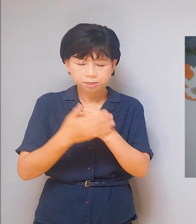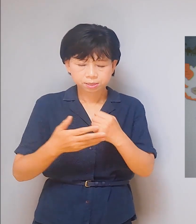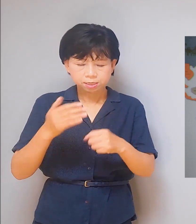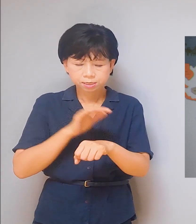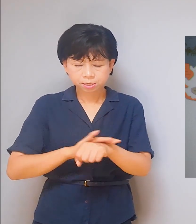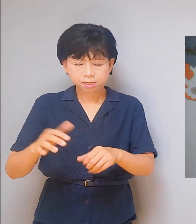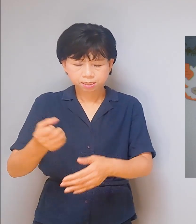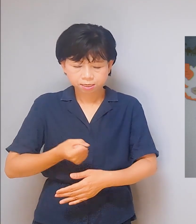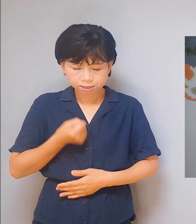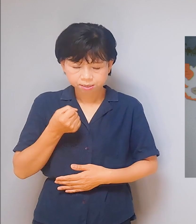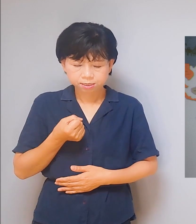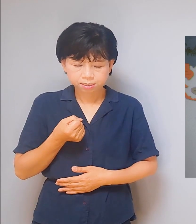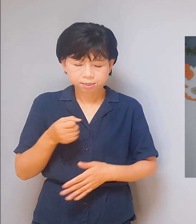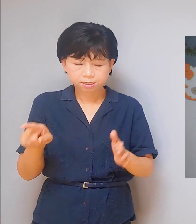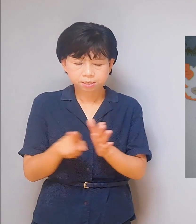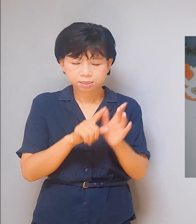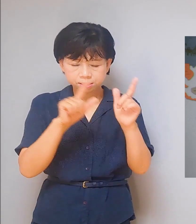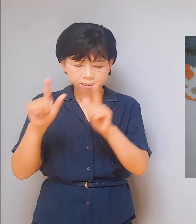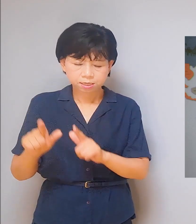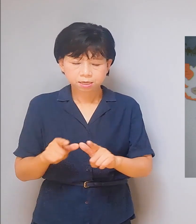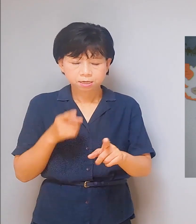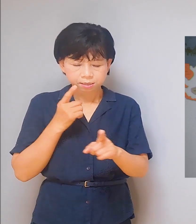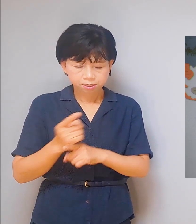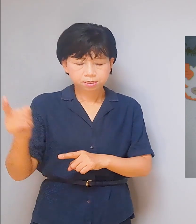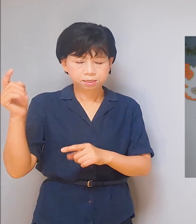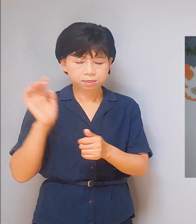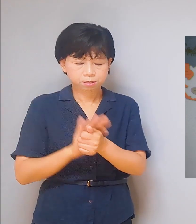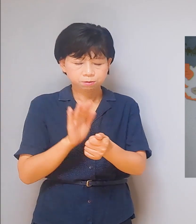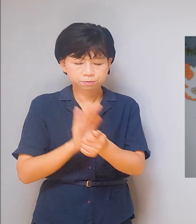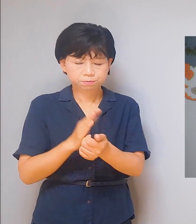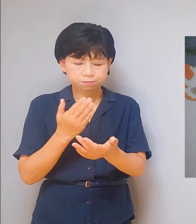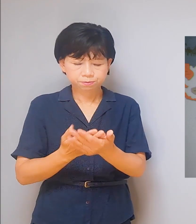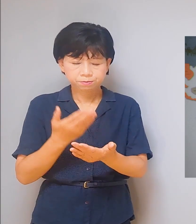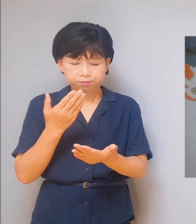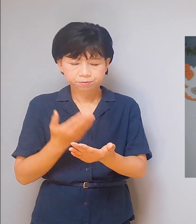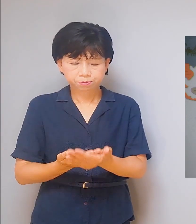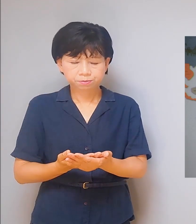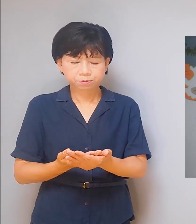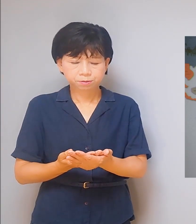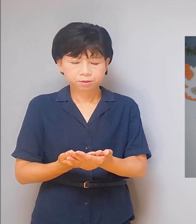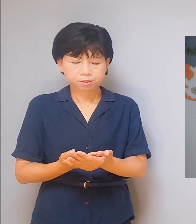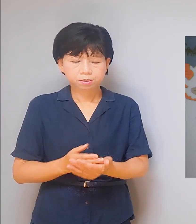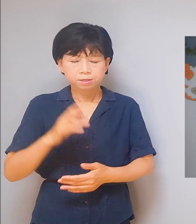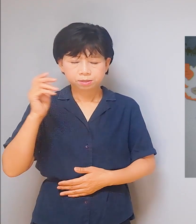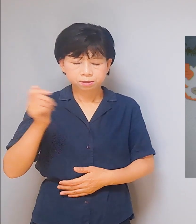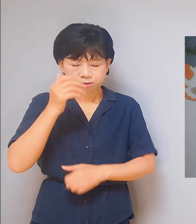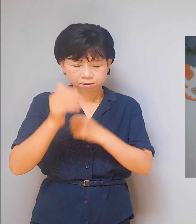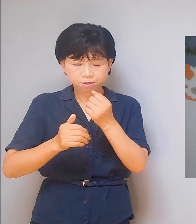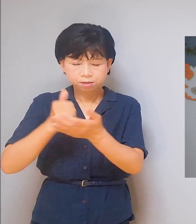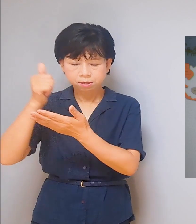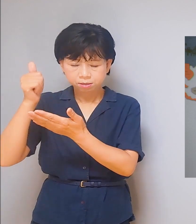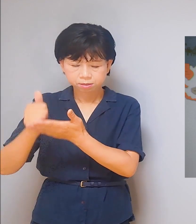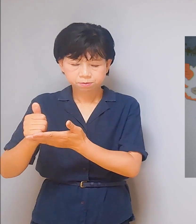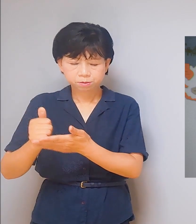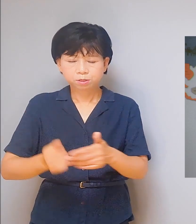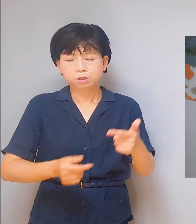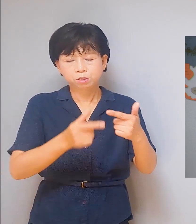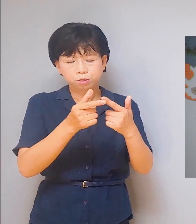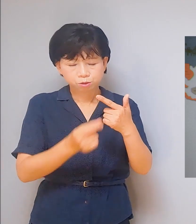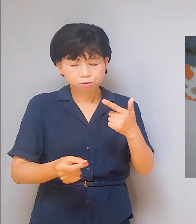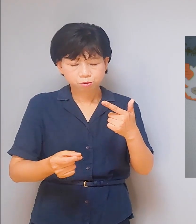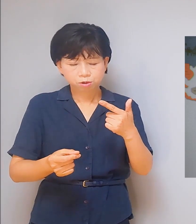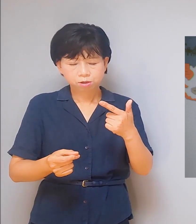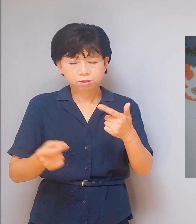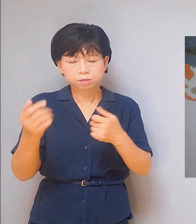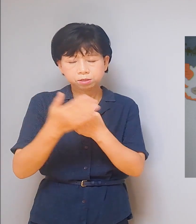은혜 잘 간직해서 신앙으로 승리할 수 있도록 도와주시옵소서. 성령 하나님이 우리